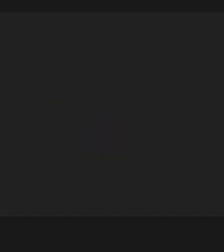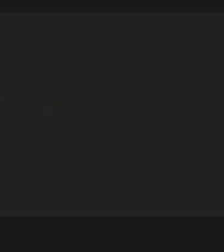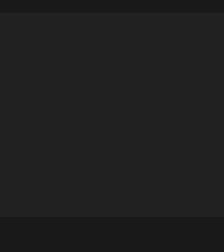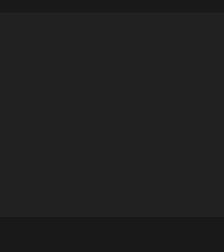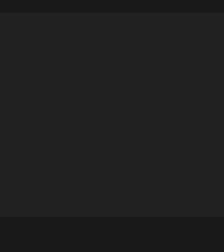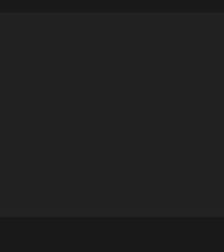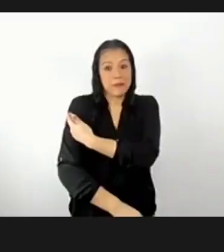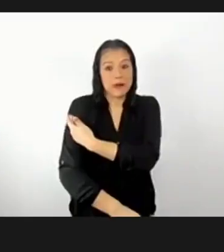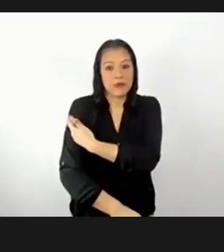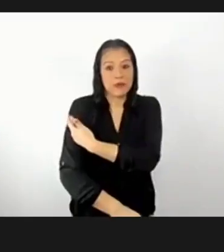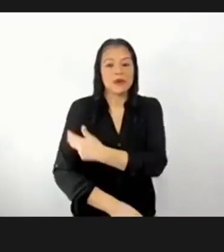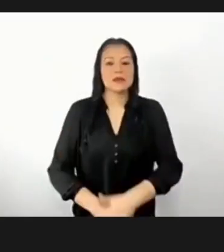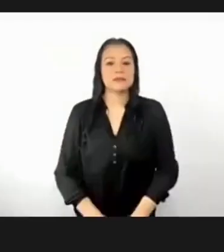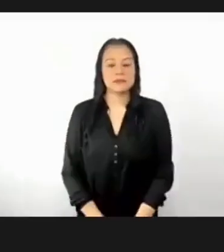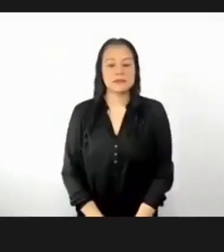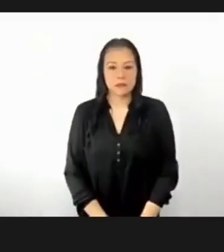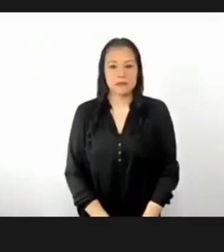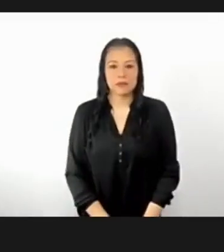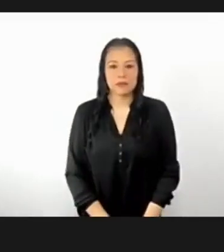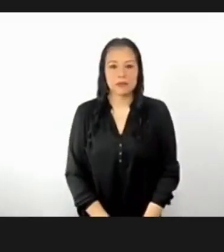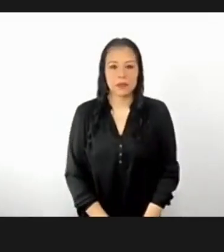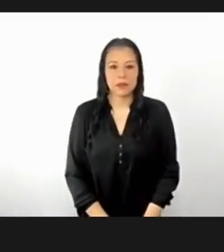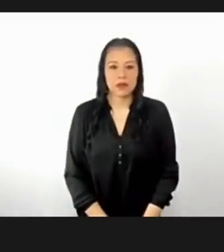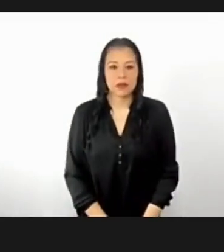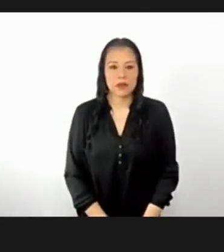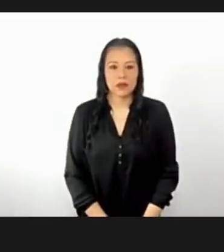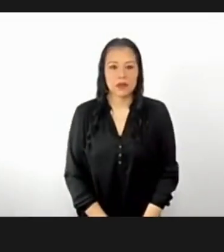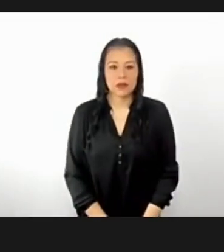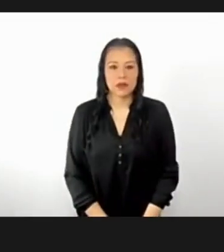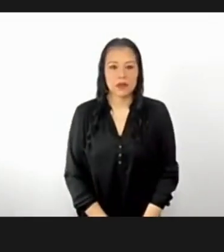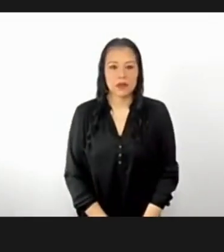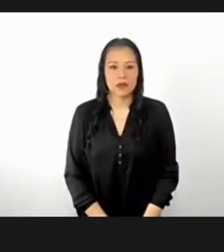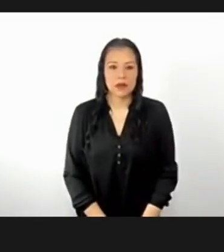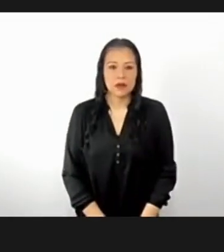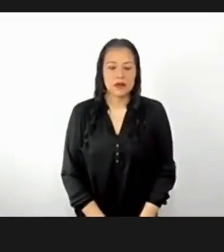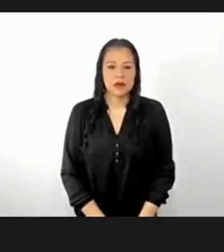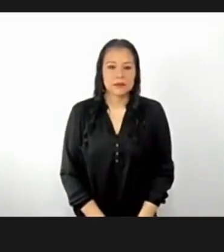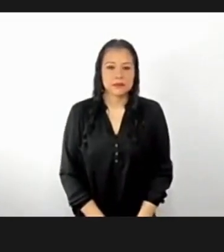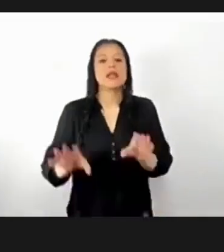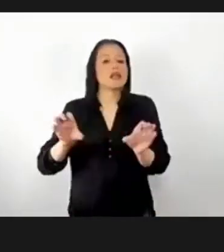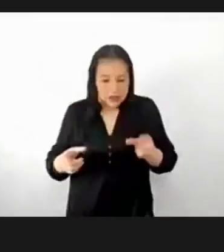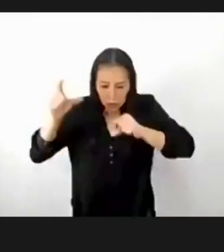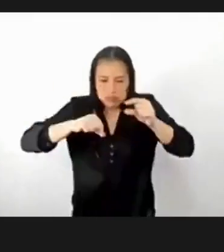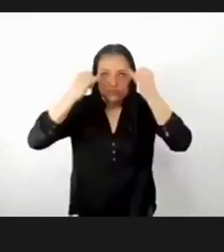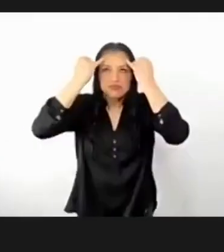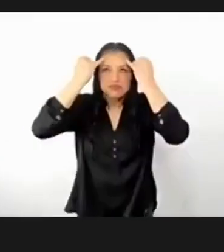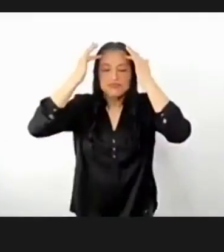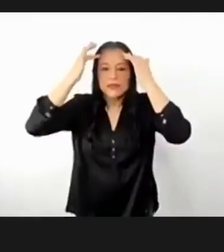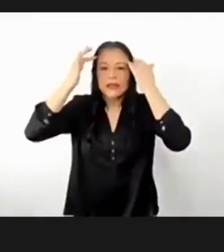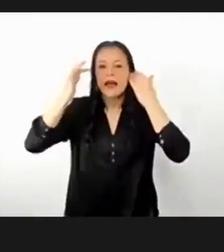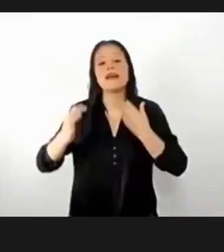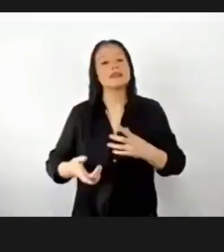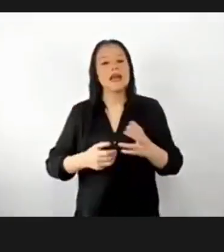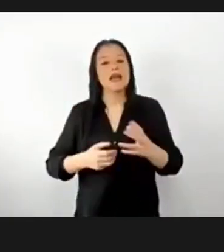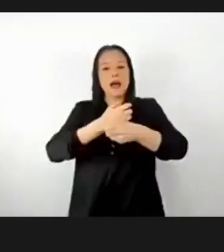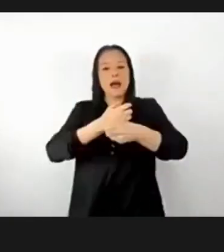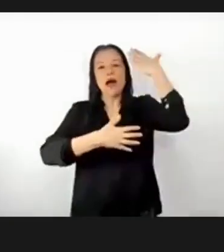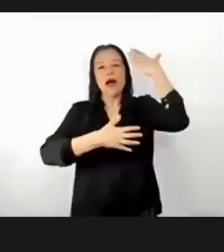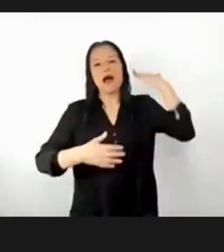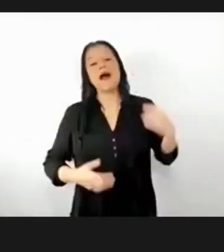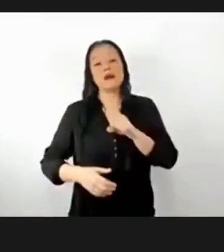vacuna. Las vacunas fueron, digamos, elaboradas, inventadas en